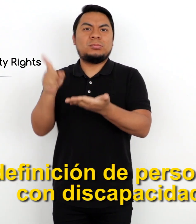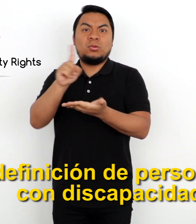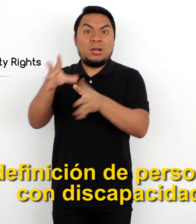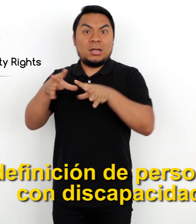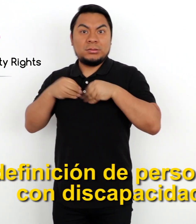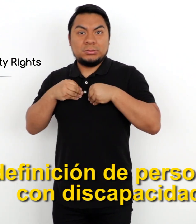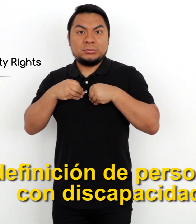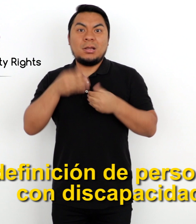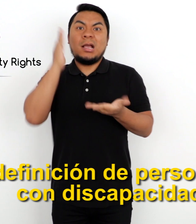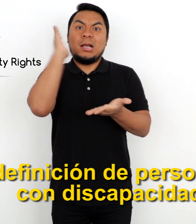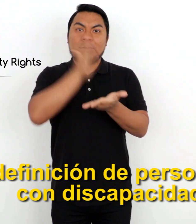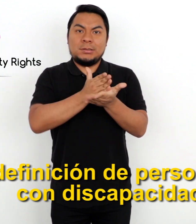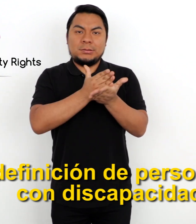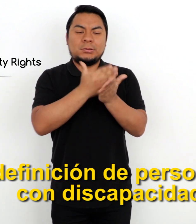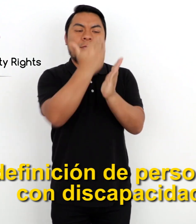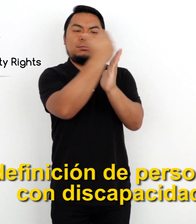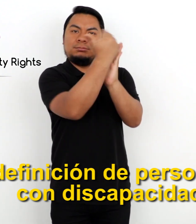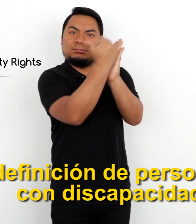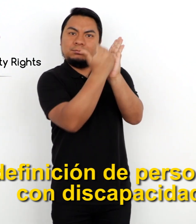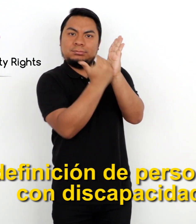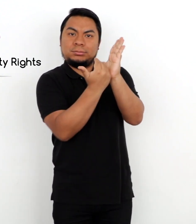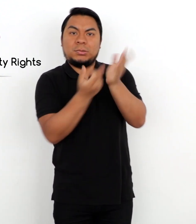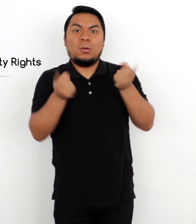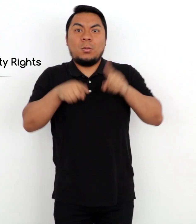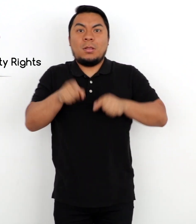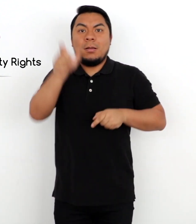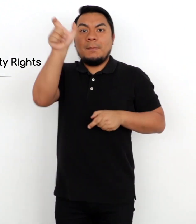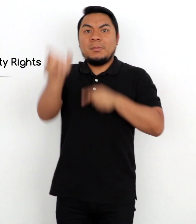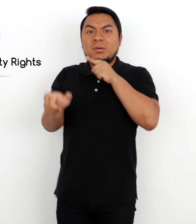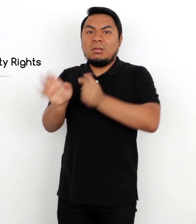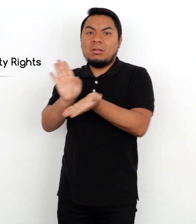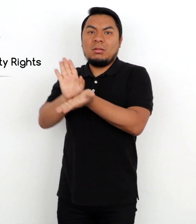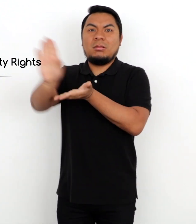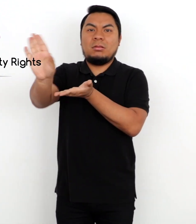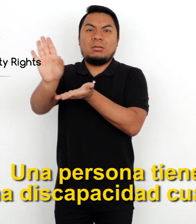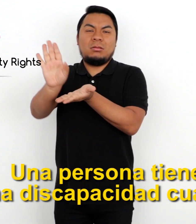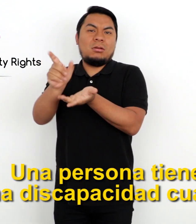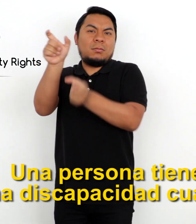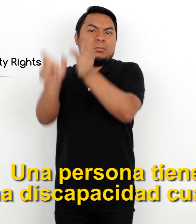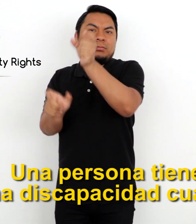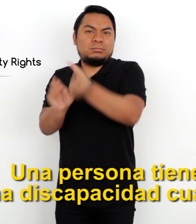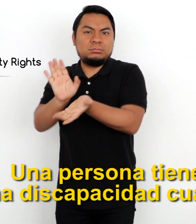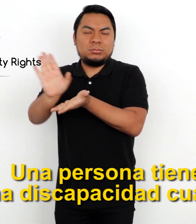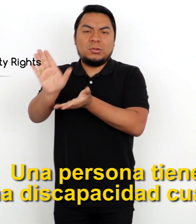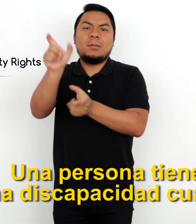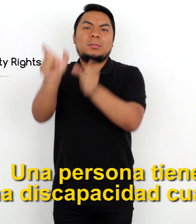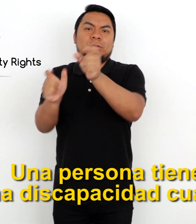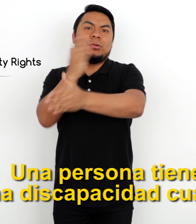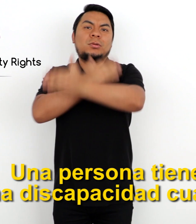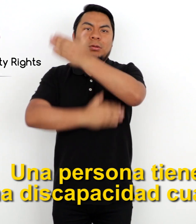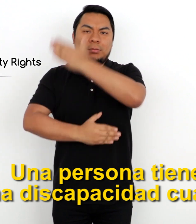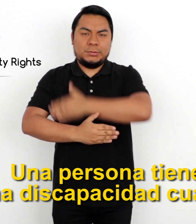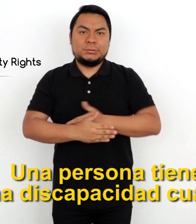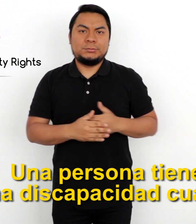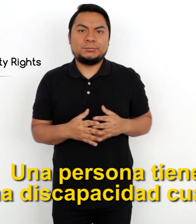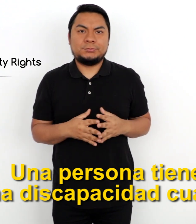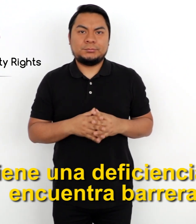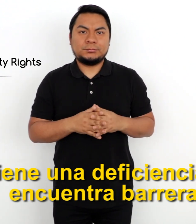DEFINICIÓN DE PERSONA CON DISCAPACIDAD Una persona tiene una discapacidad cuando tiene